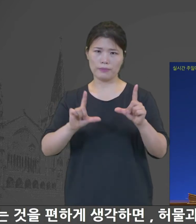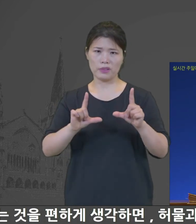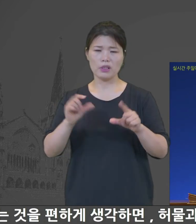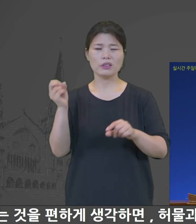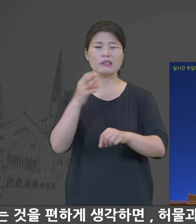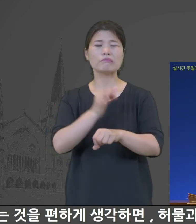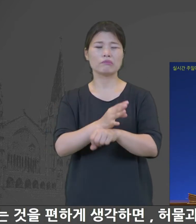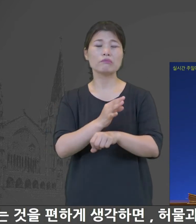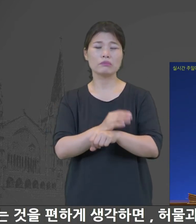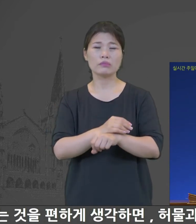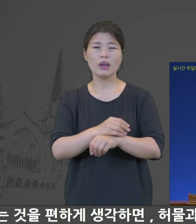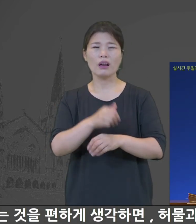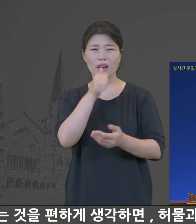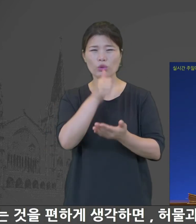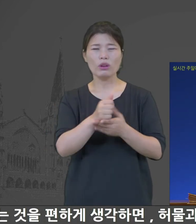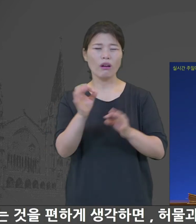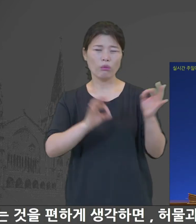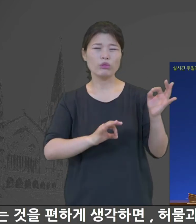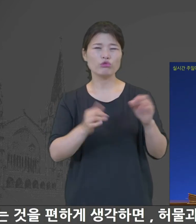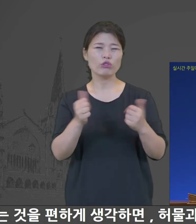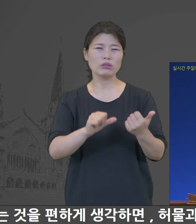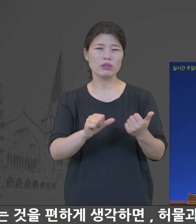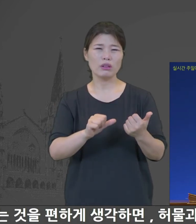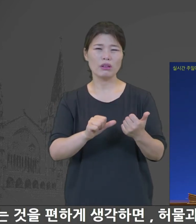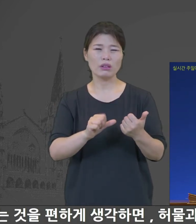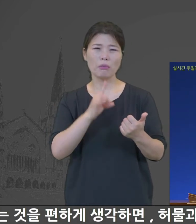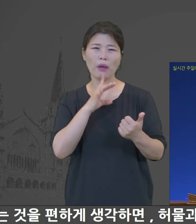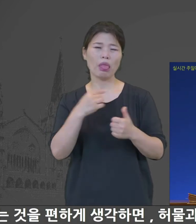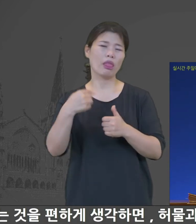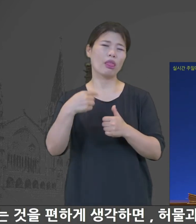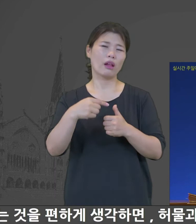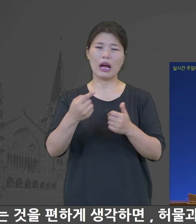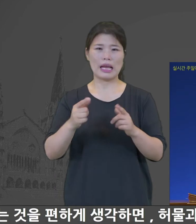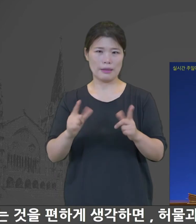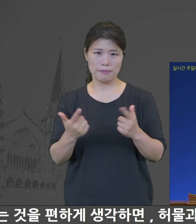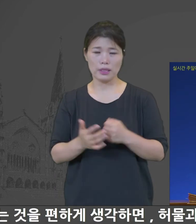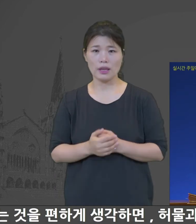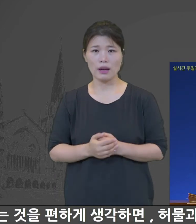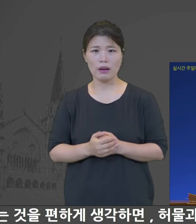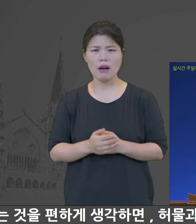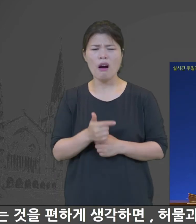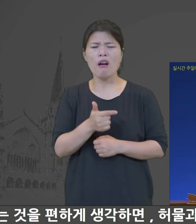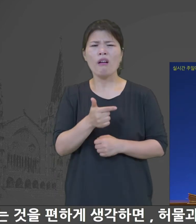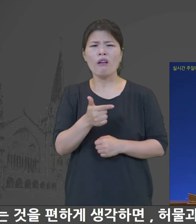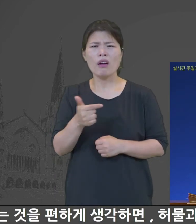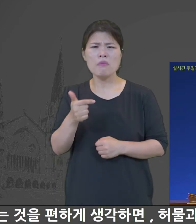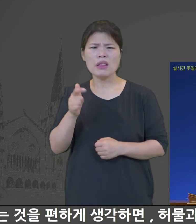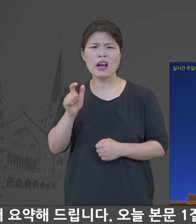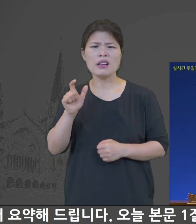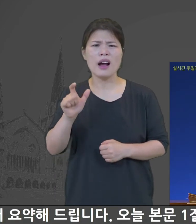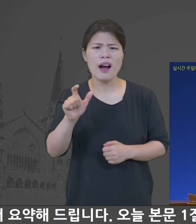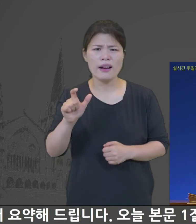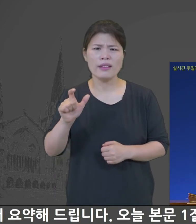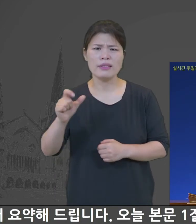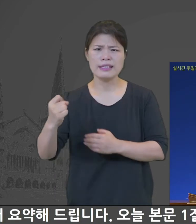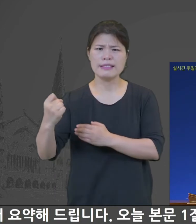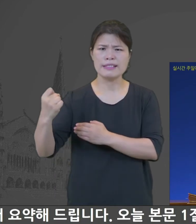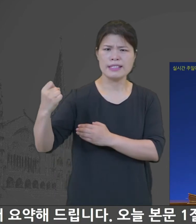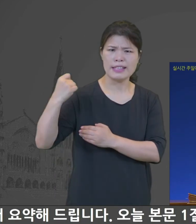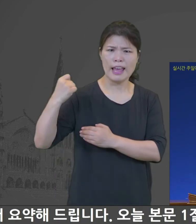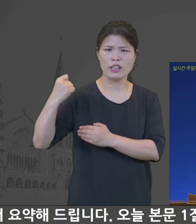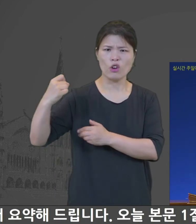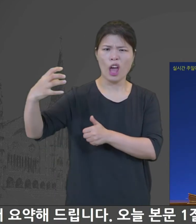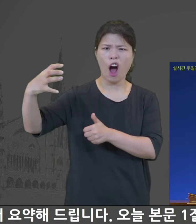단순하게 허물과 죄로 죽었다라고 알려주는 것이 아니라 얼마나 강한 세력에 얽매여